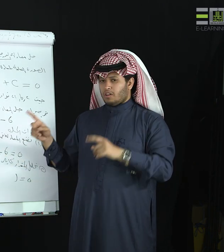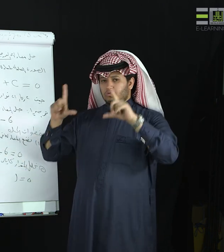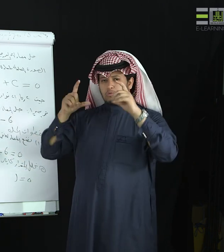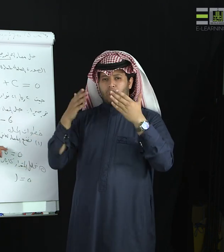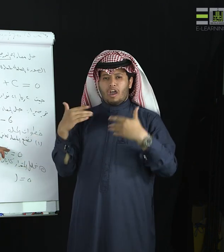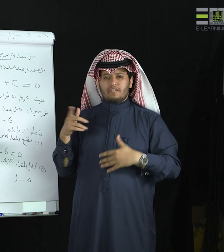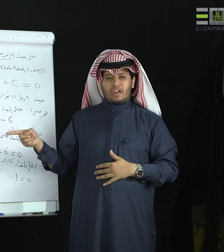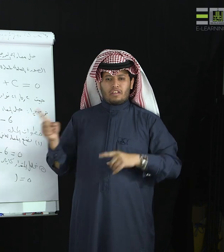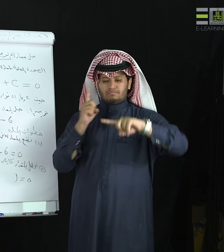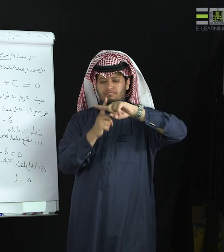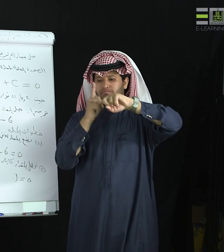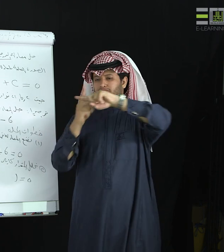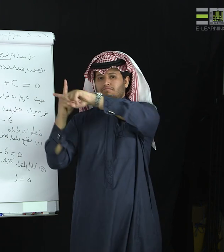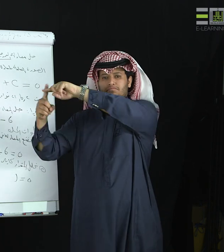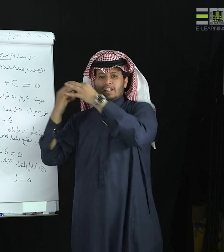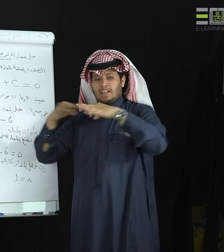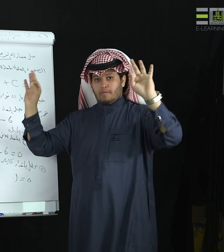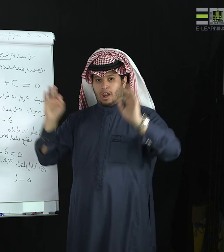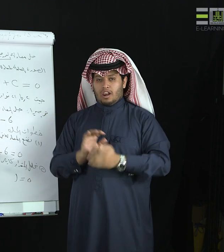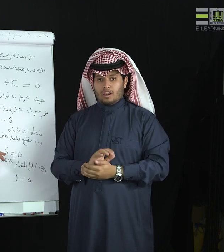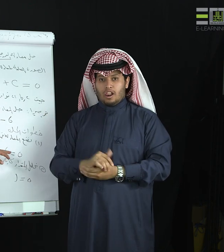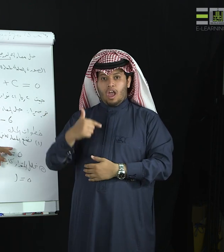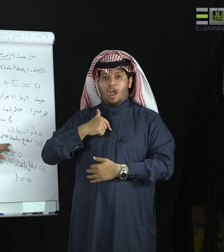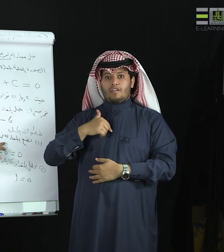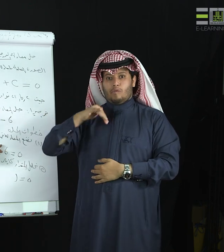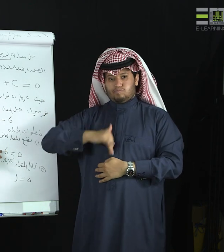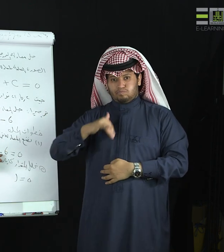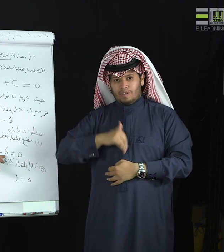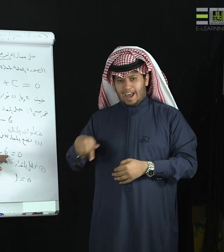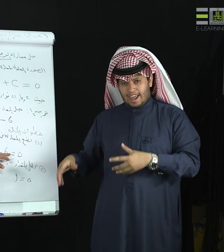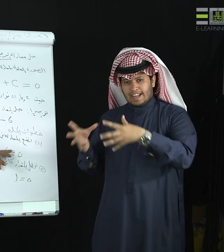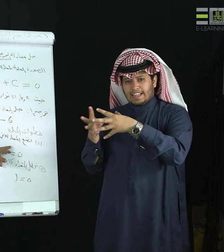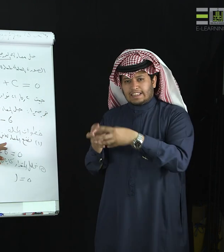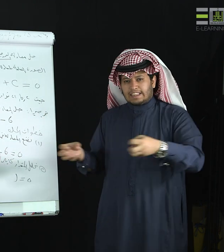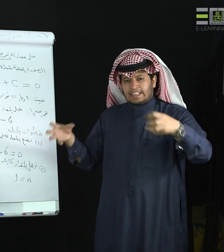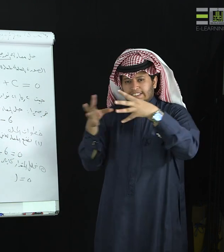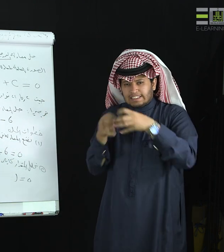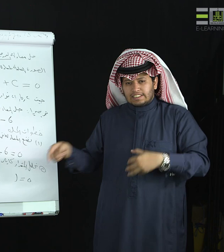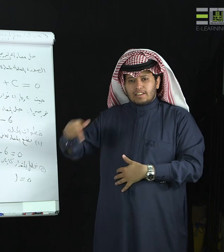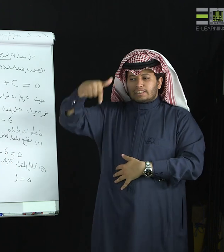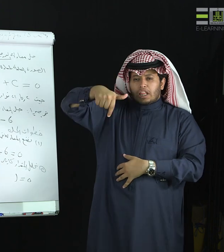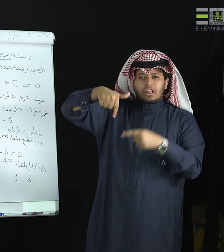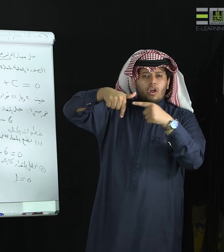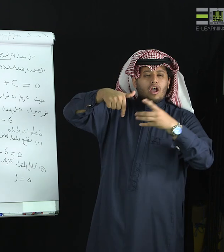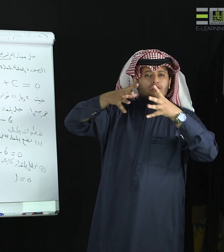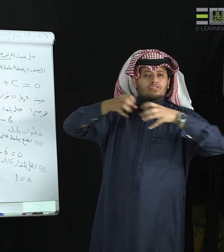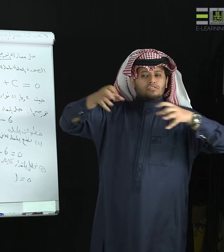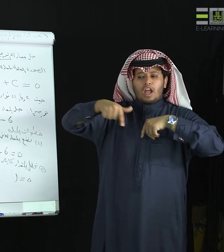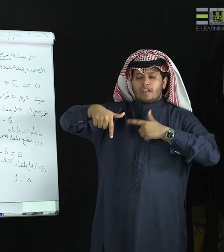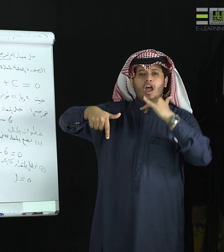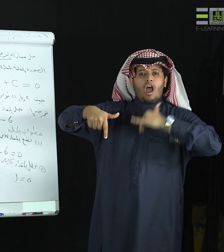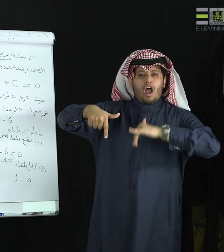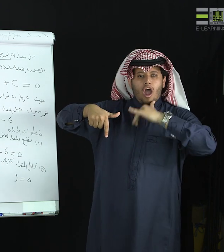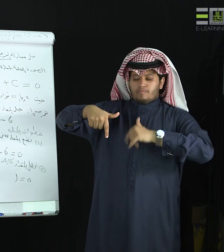جميع الإشارات موجبة، فهنحول، عايزين بقى نحلل الستة، عايزين ندور على